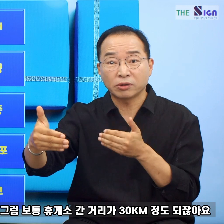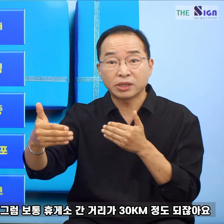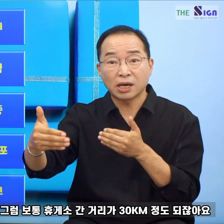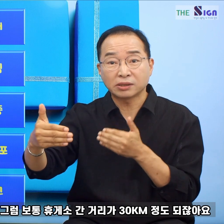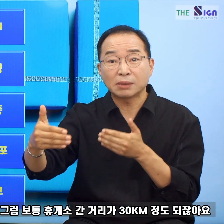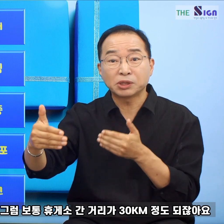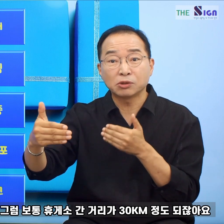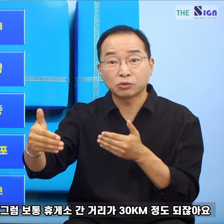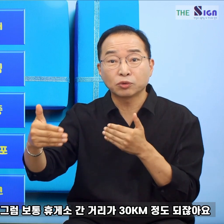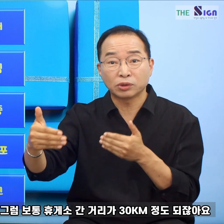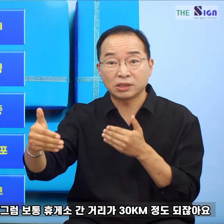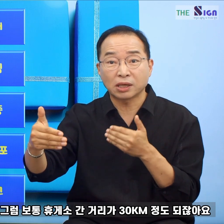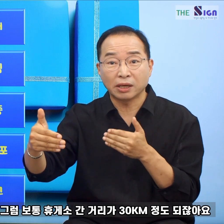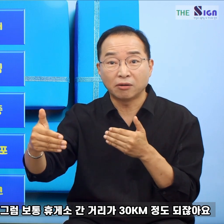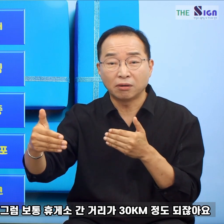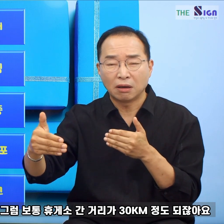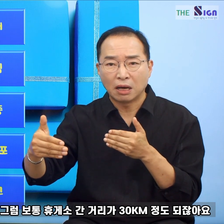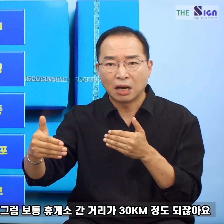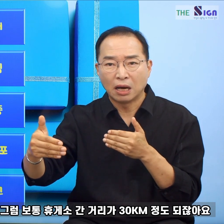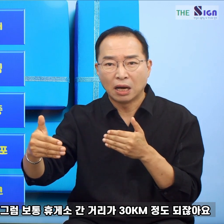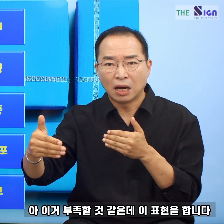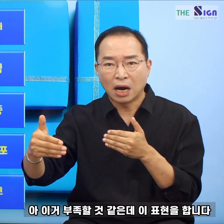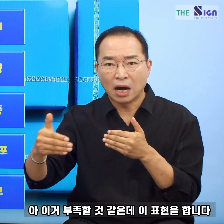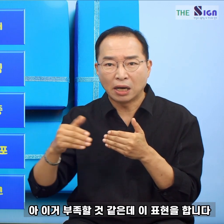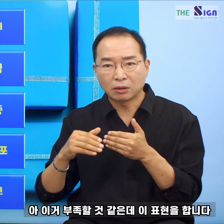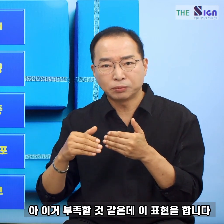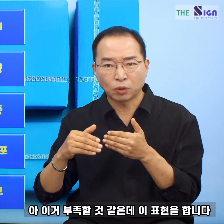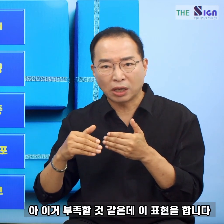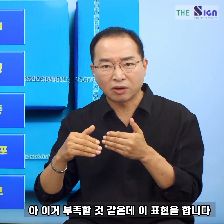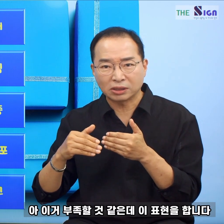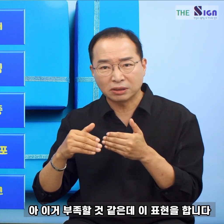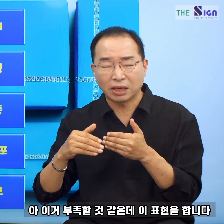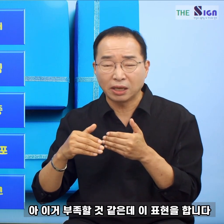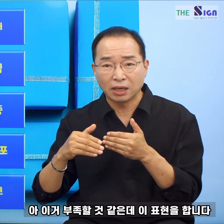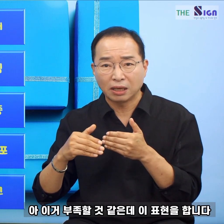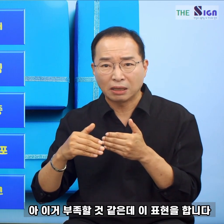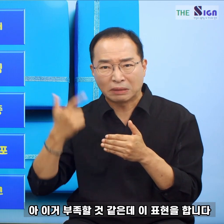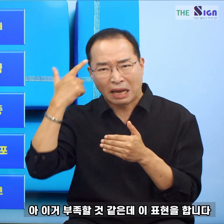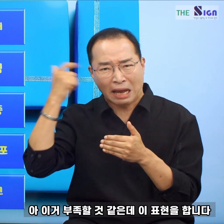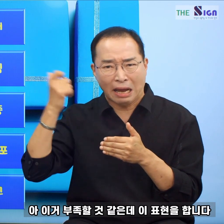거리가 한 30km 정도 되잖아요. 이거 부족할 것 같은데.